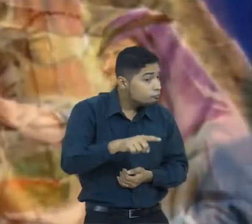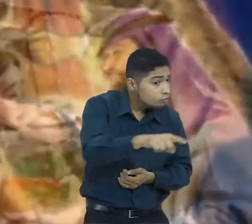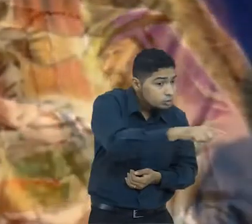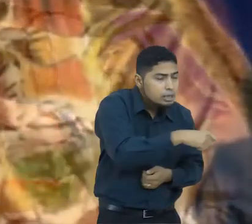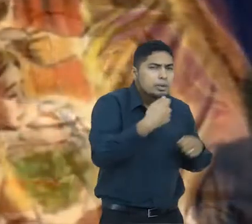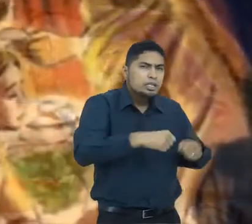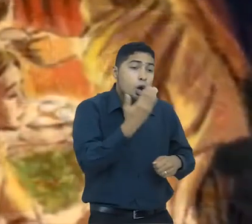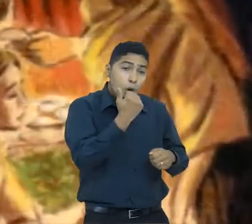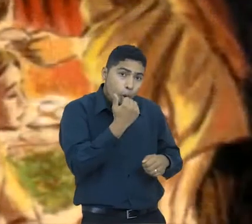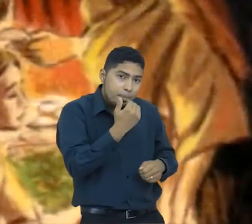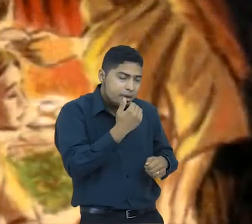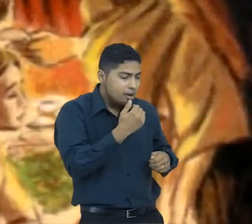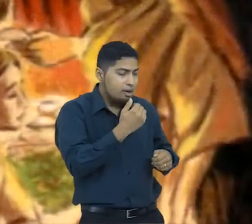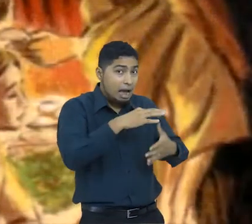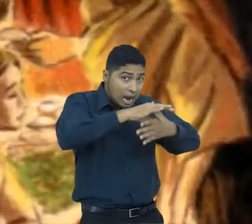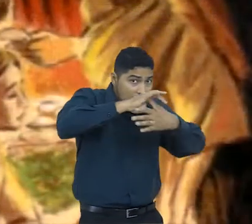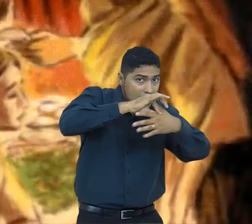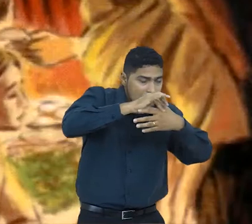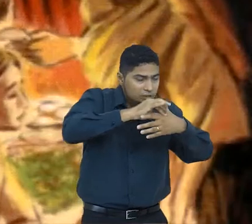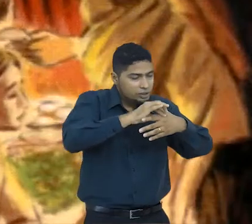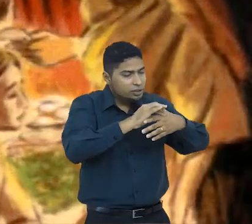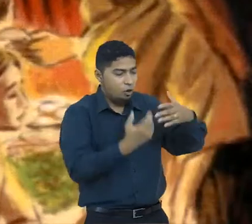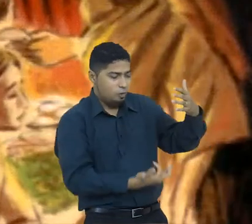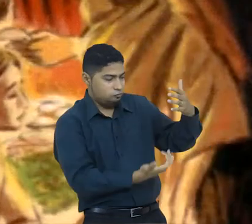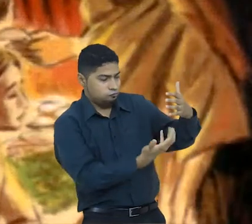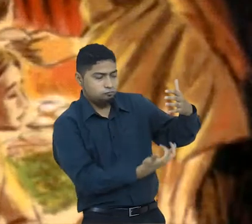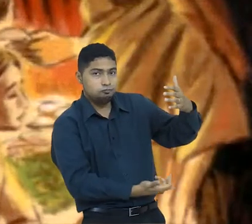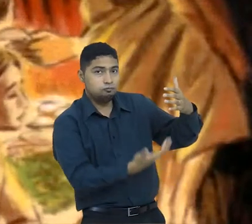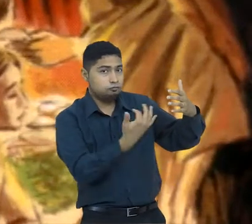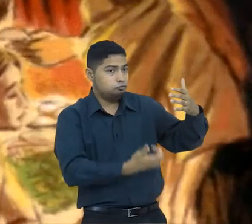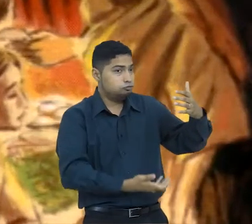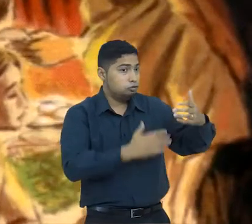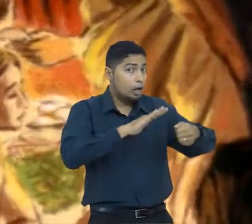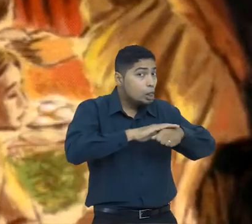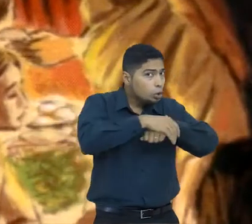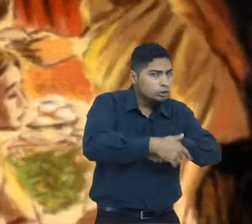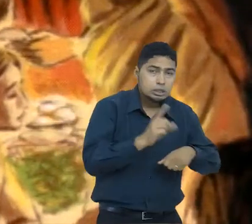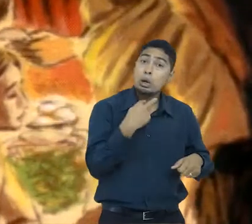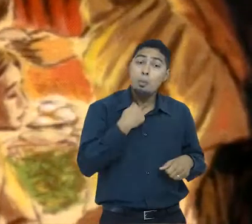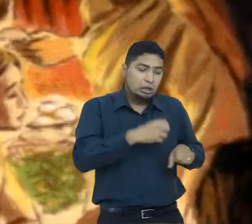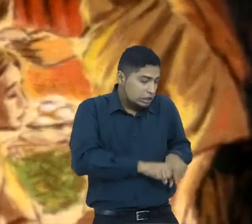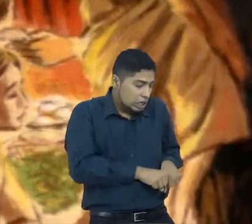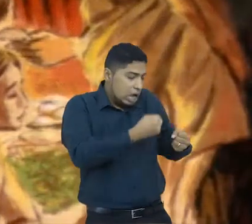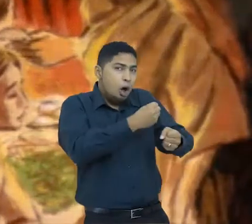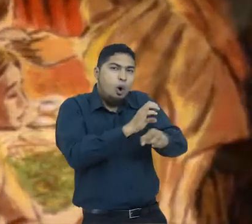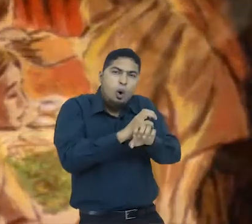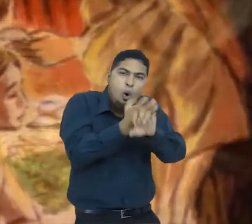Vocês têm que comer a carne assada no fogo na mesma noite, mas não quebrem nenhum osso do animal.